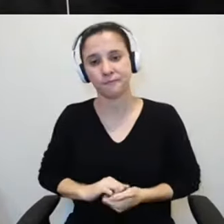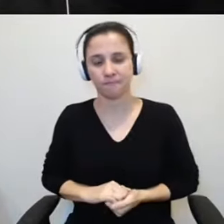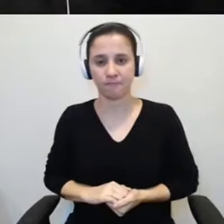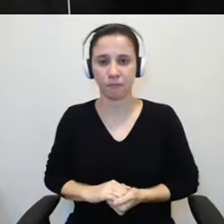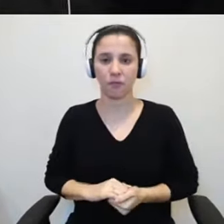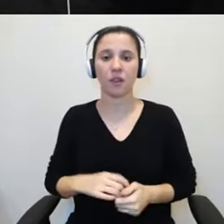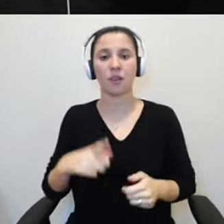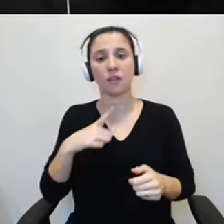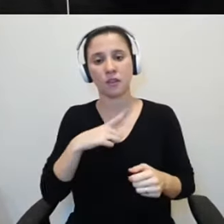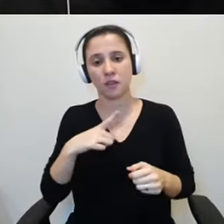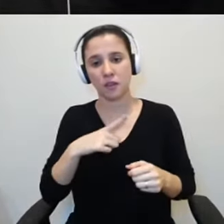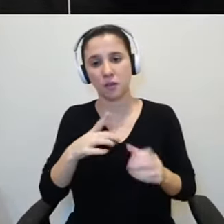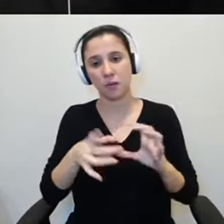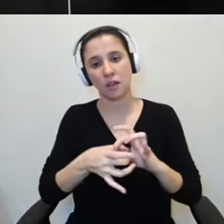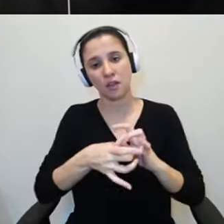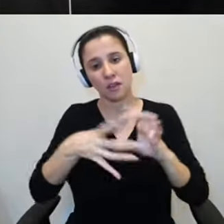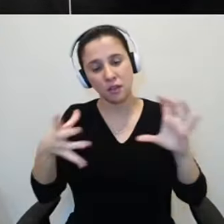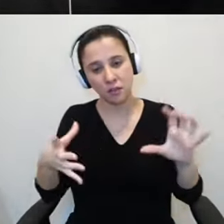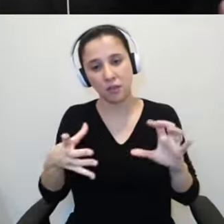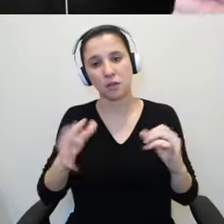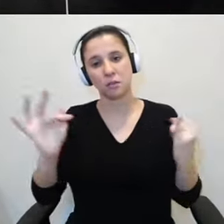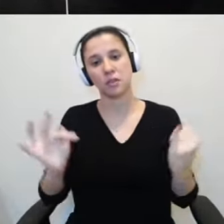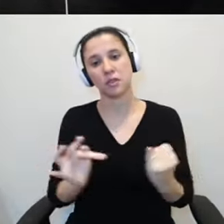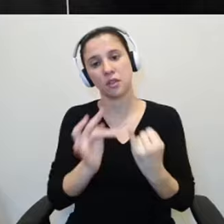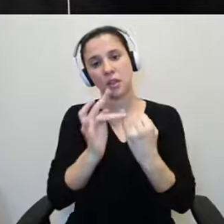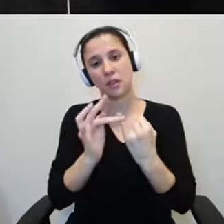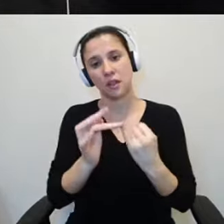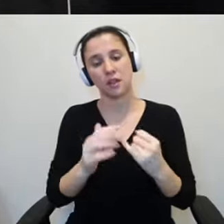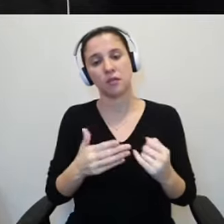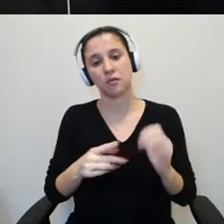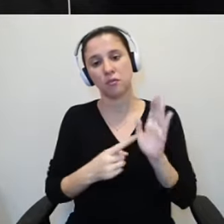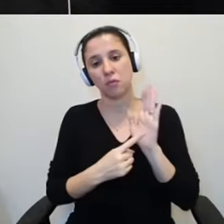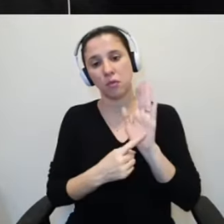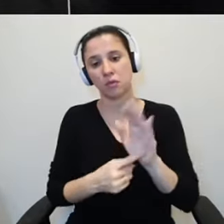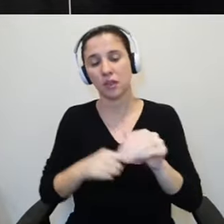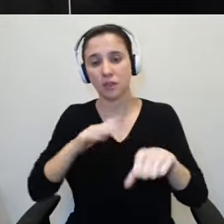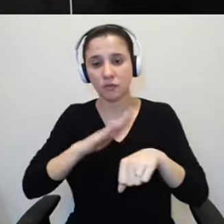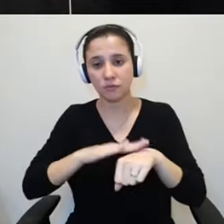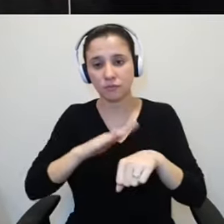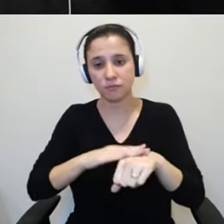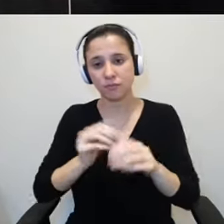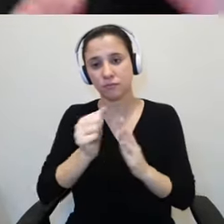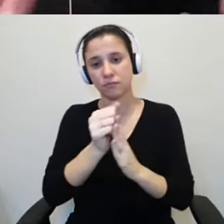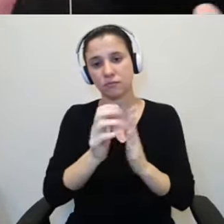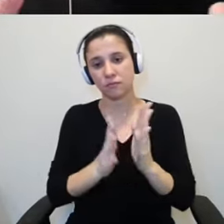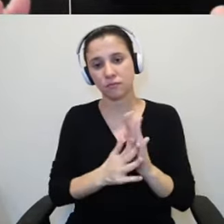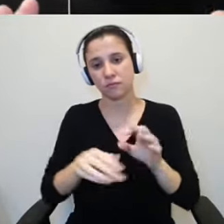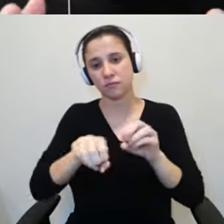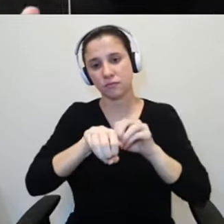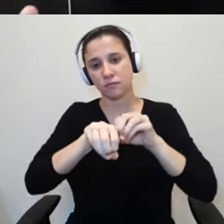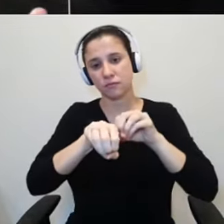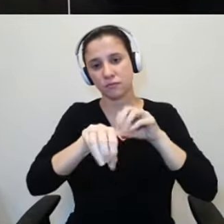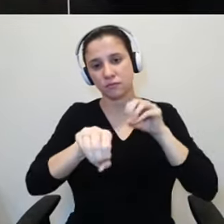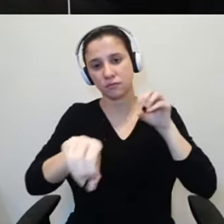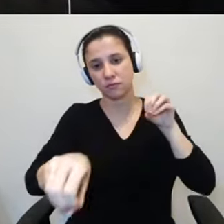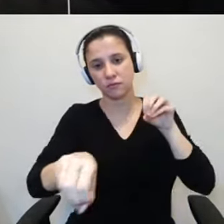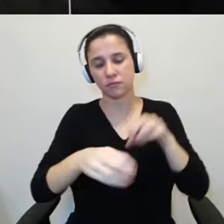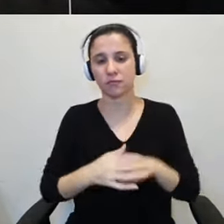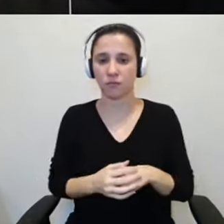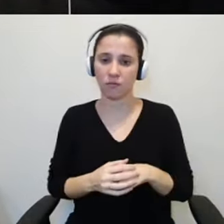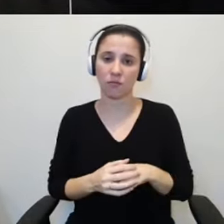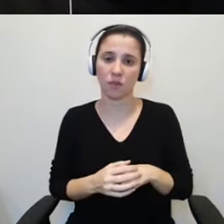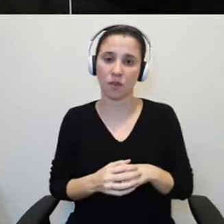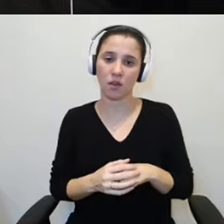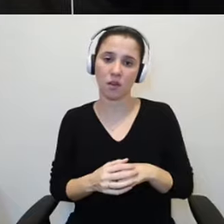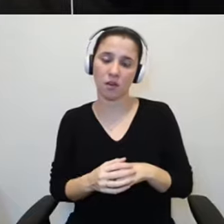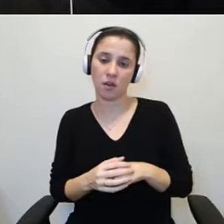autonomias para as instituições executarem o ensino remoto. Então, assim, do ponto de vista do MEC, do Ministério